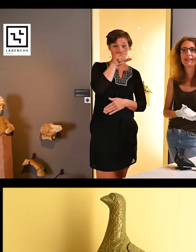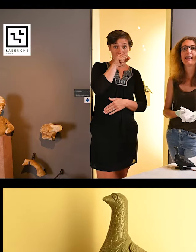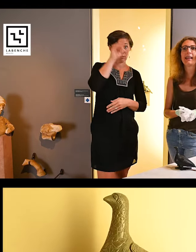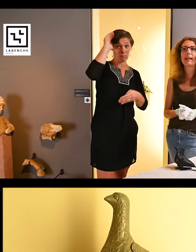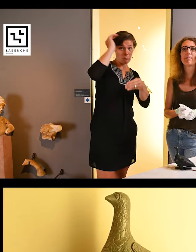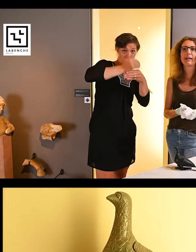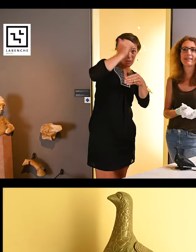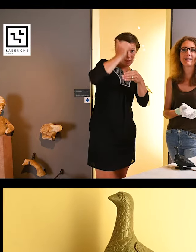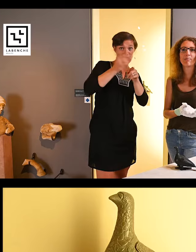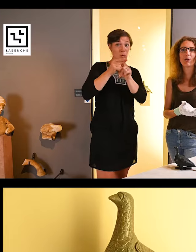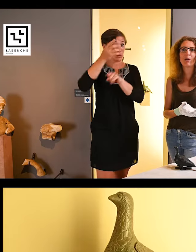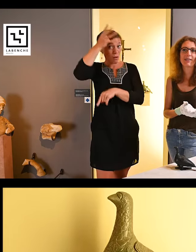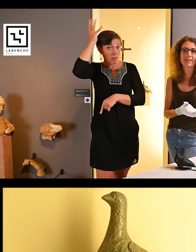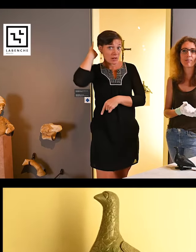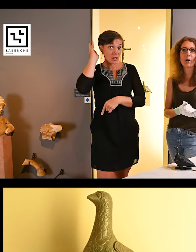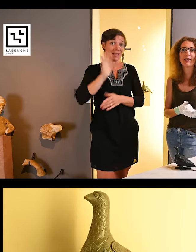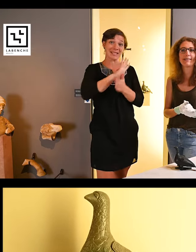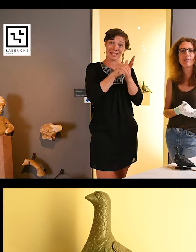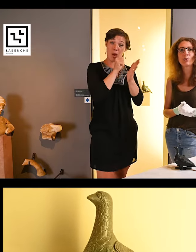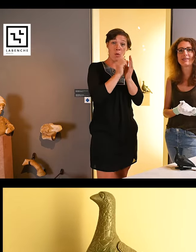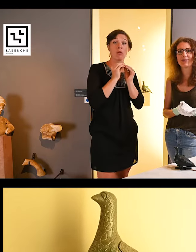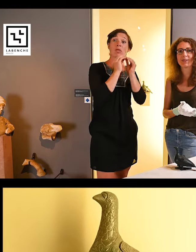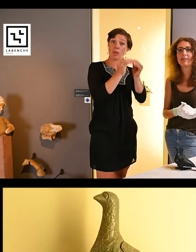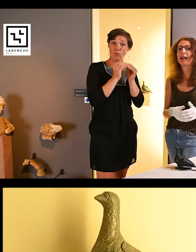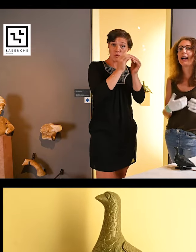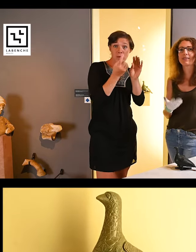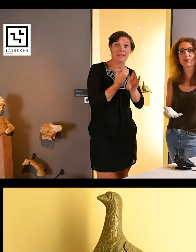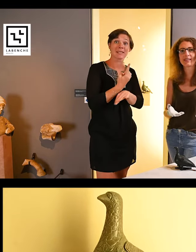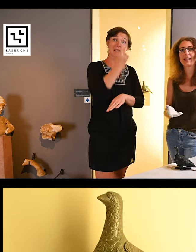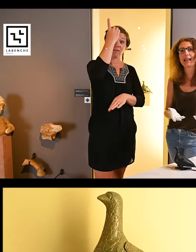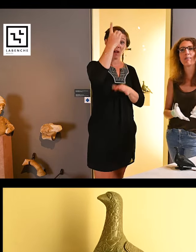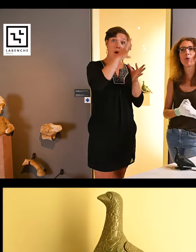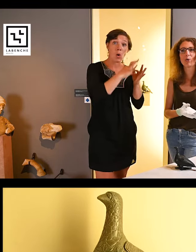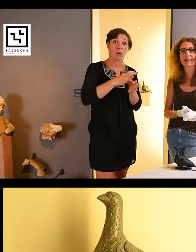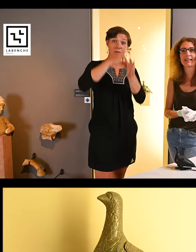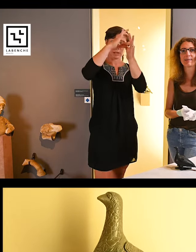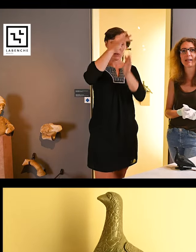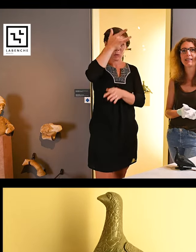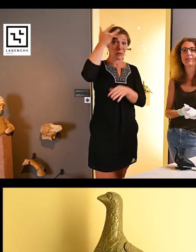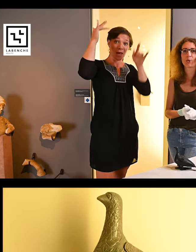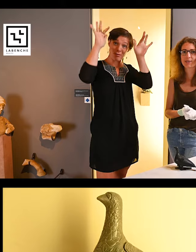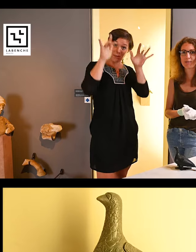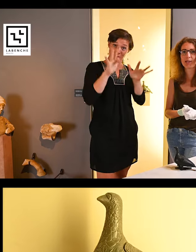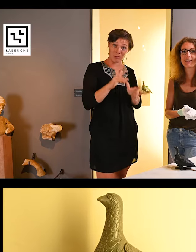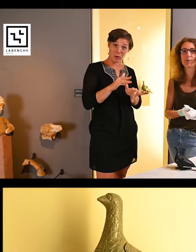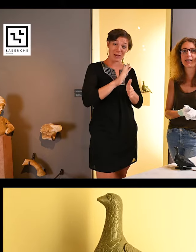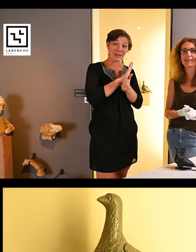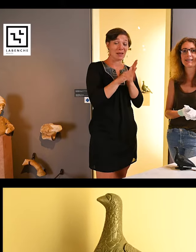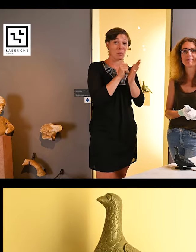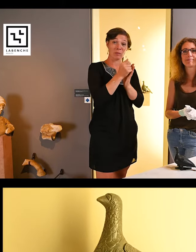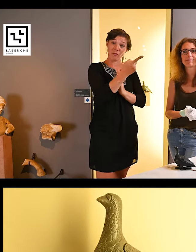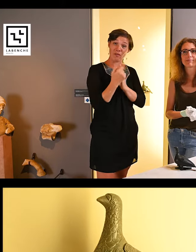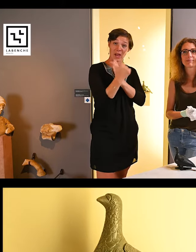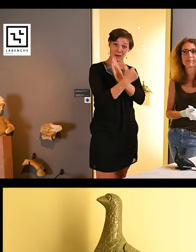'antiquité est précisément un symbole d'amour divin associé également au saint-esprit dans le symbolisme